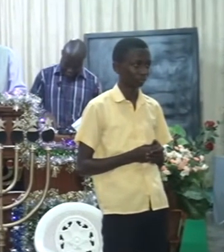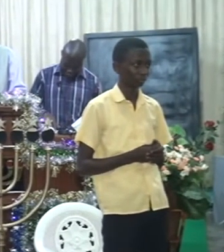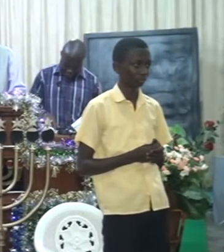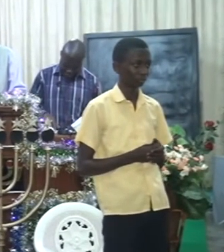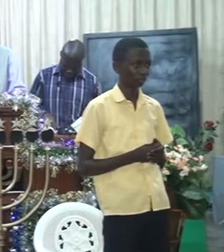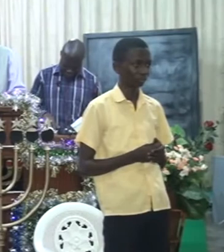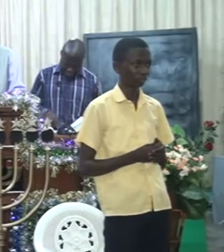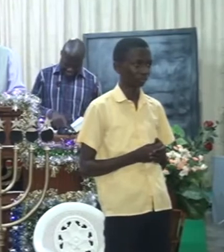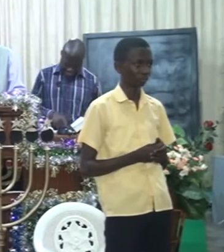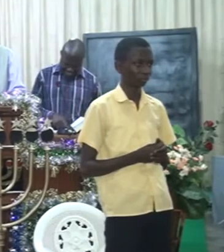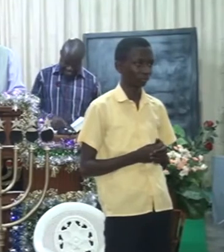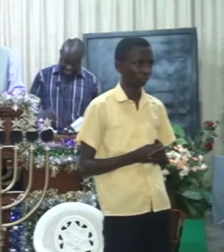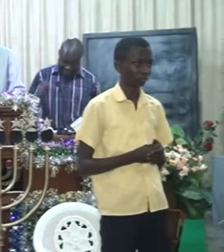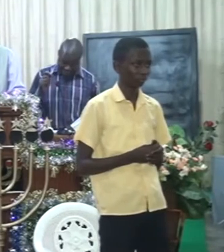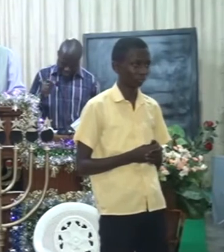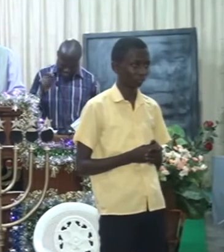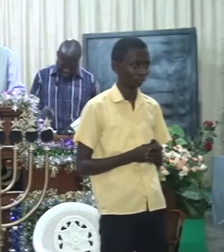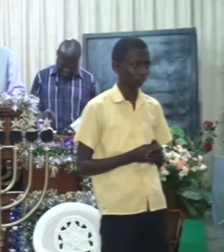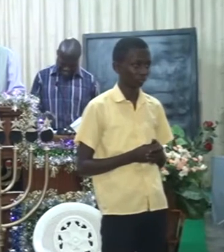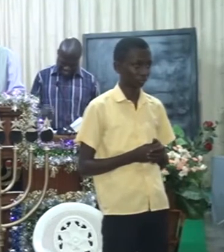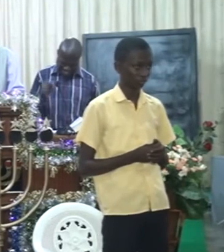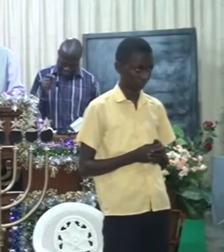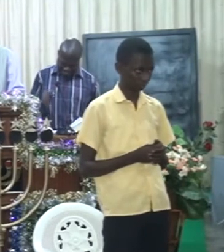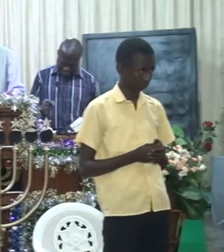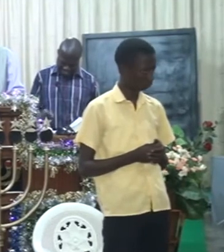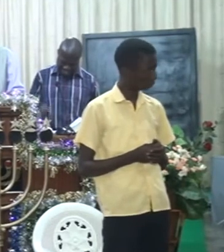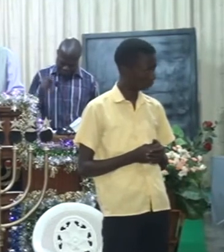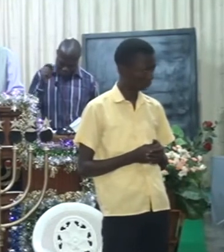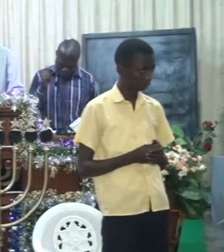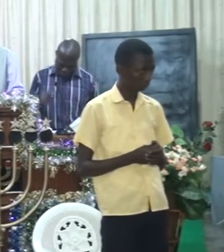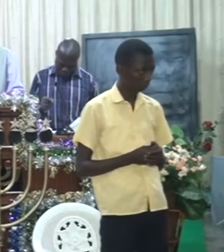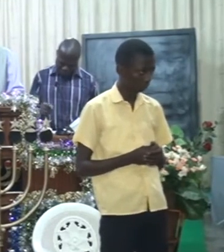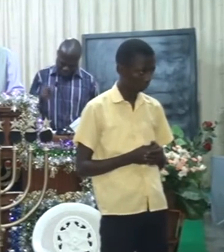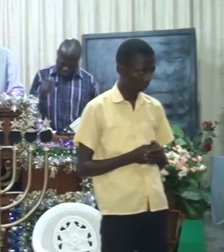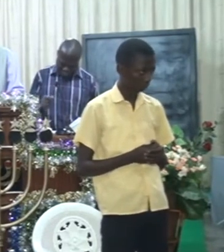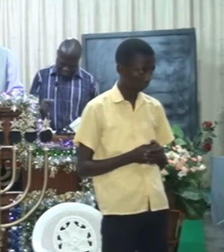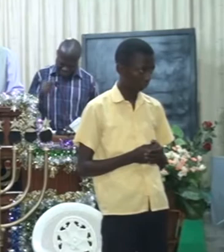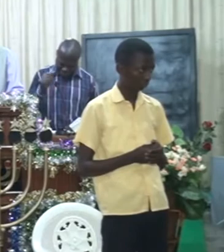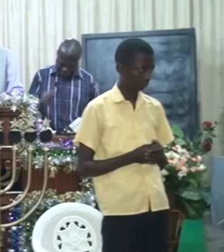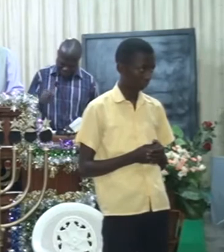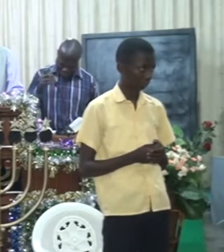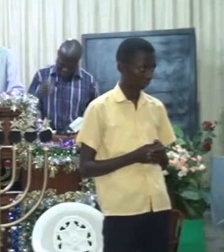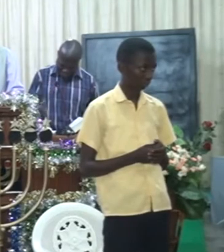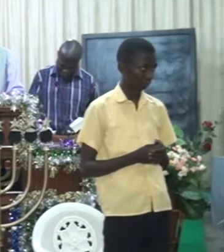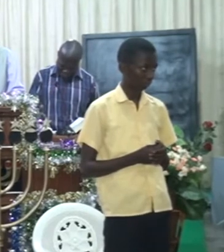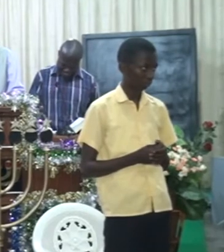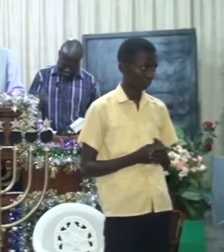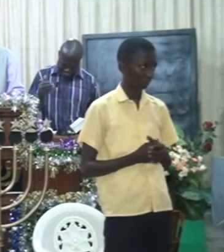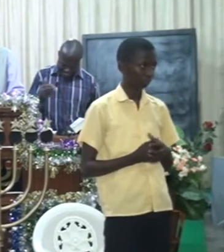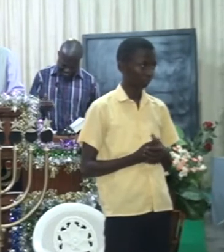ikaleta azabu. Lakini zawadi ya neema ilikuwa kwa ajili ya makosa